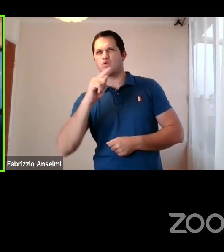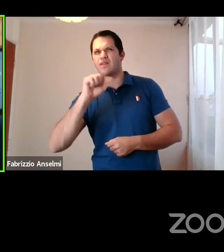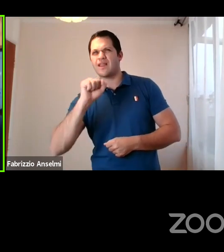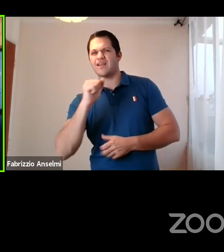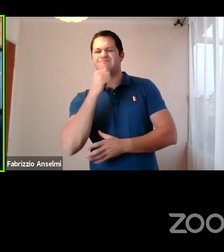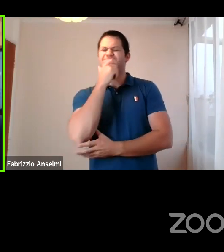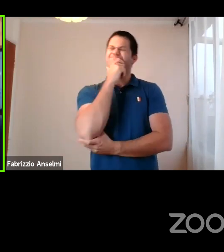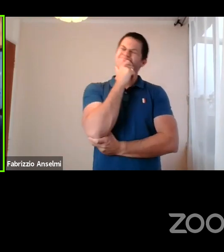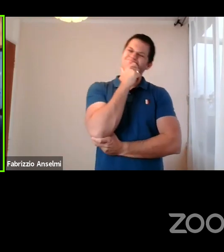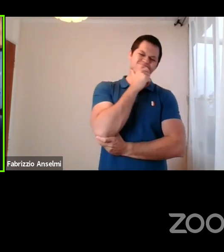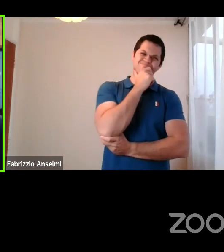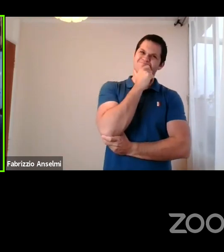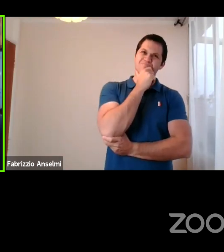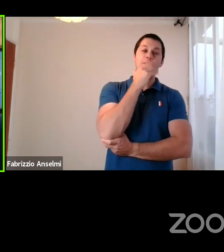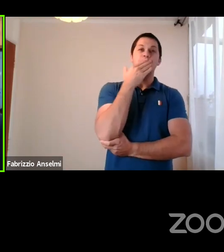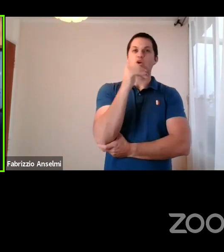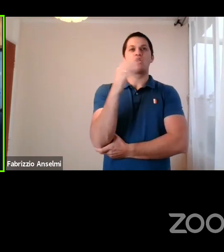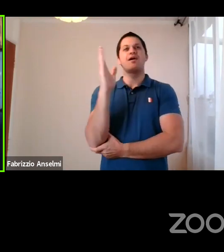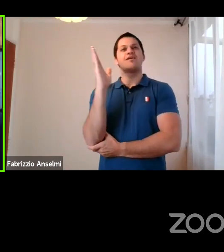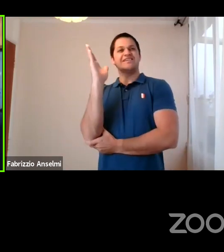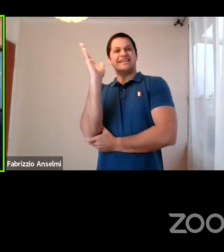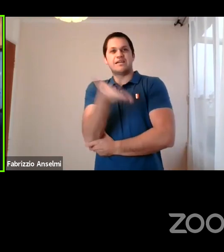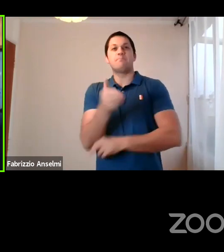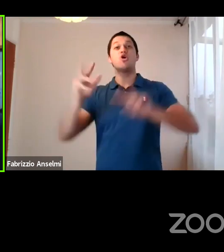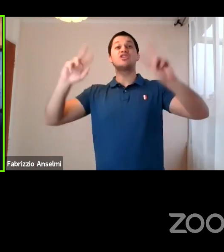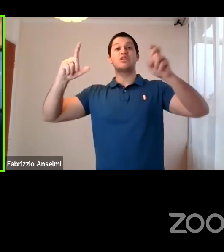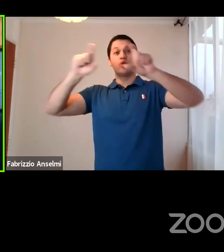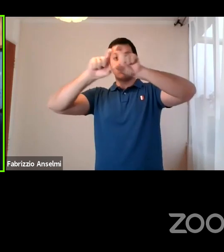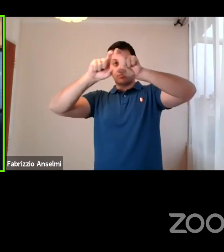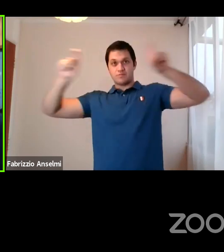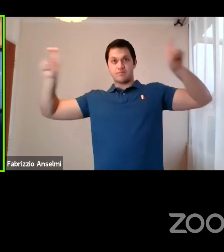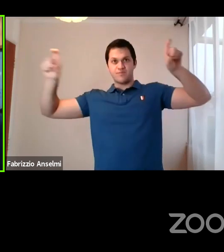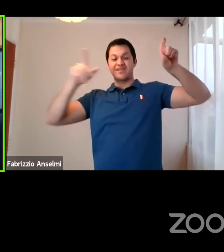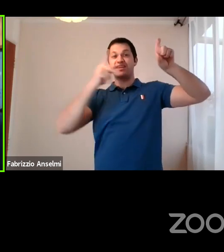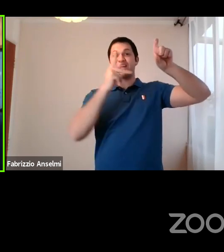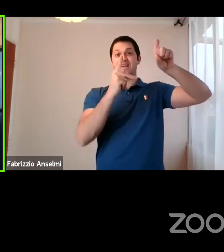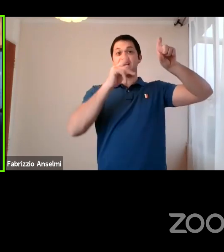de kinesiólogos. Y esto fue en